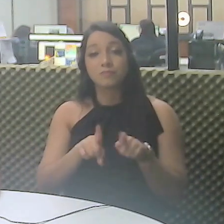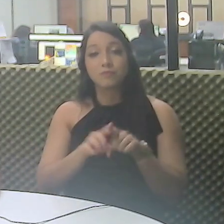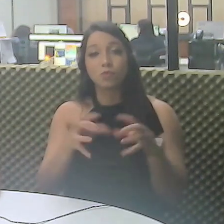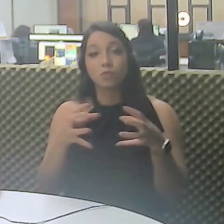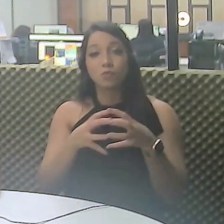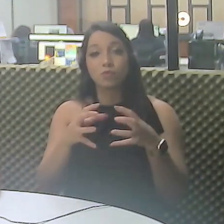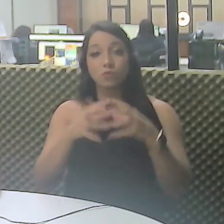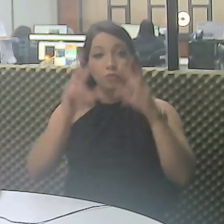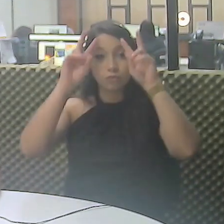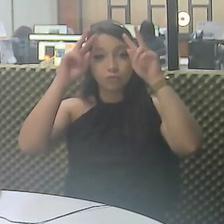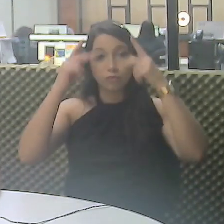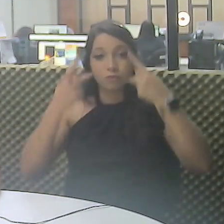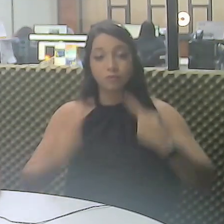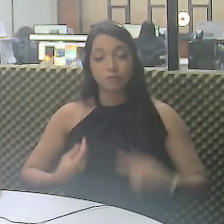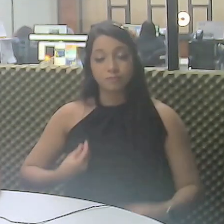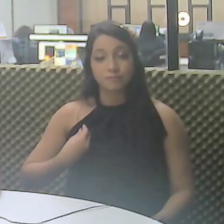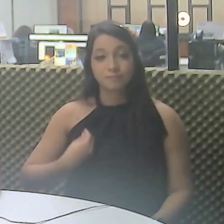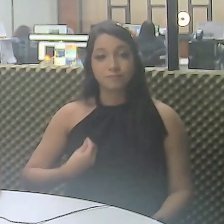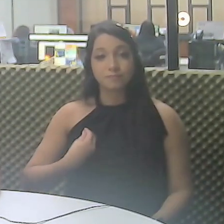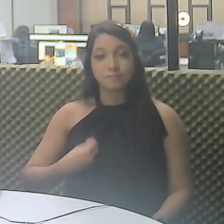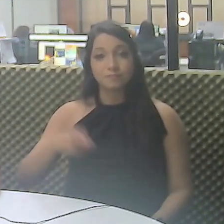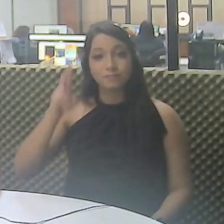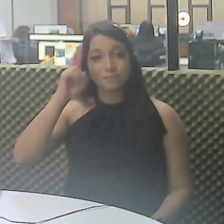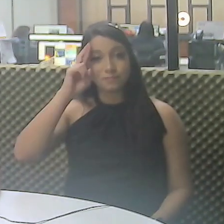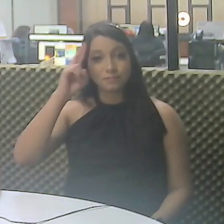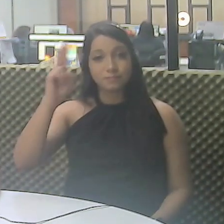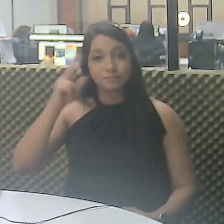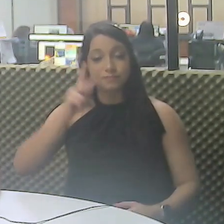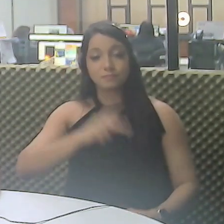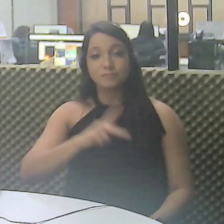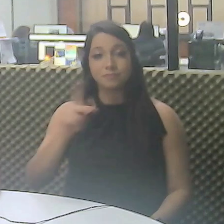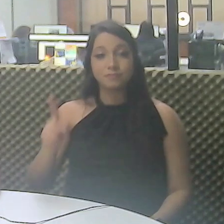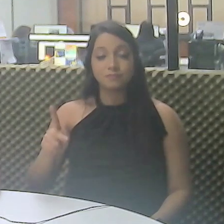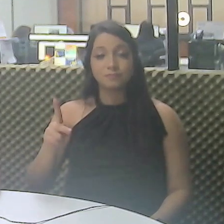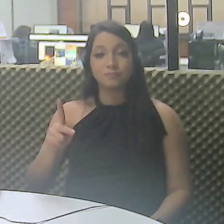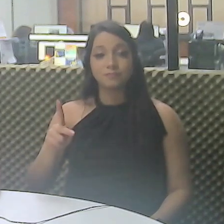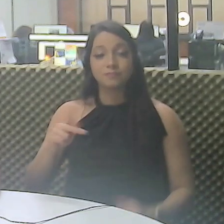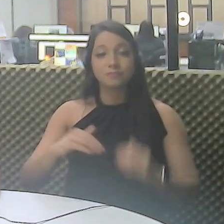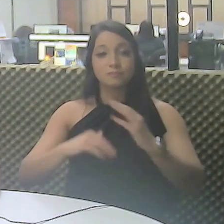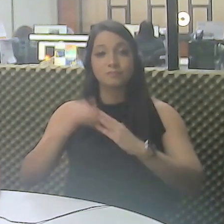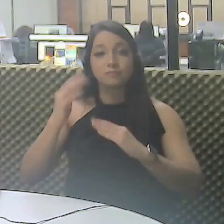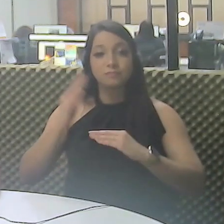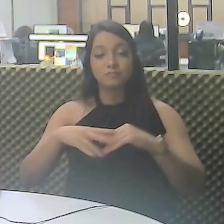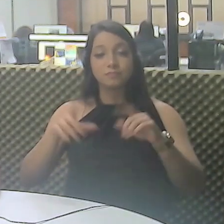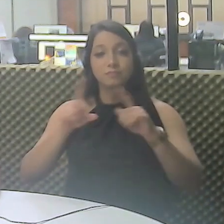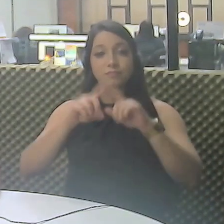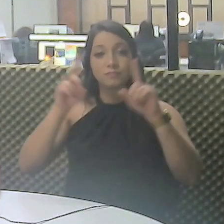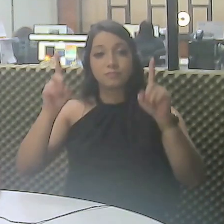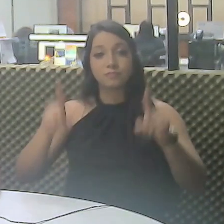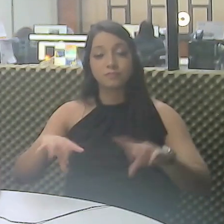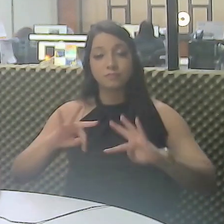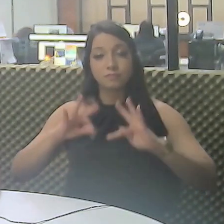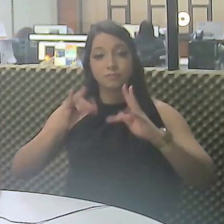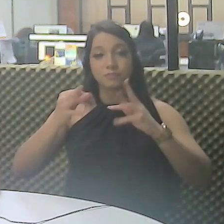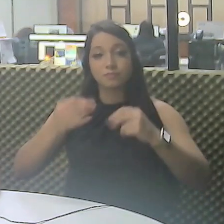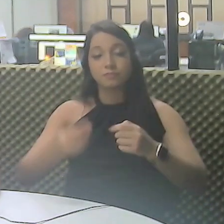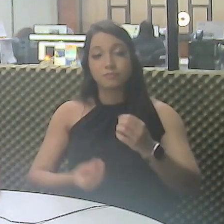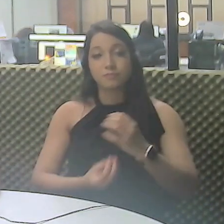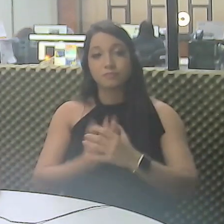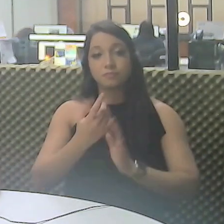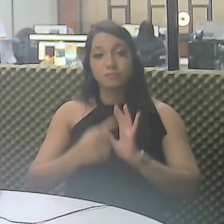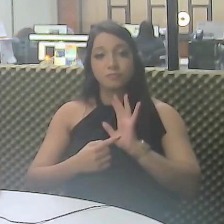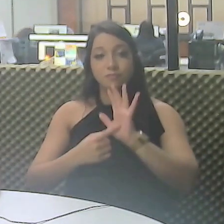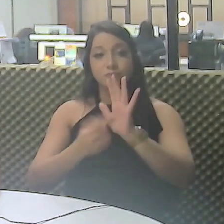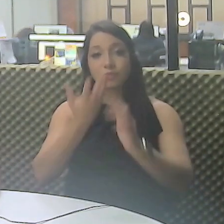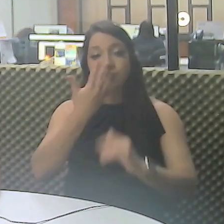equipe humana que está aqui. As diretoras, professores, professoras, colaboradores e o resultado final são